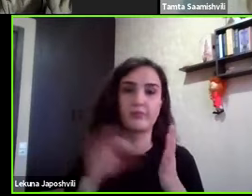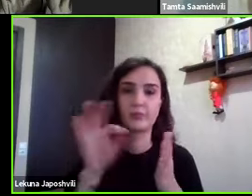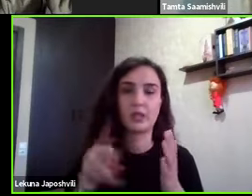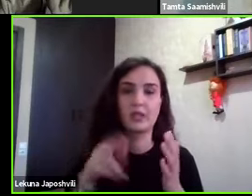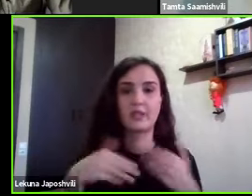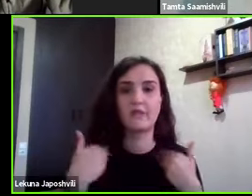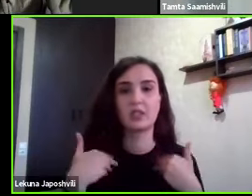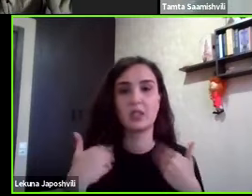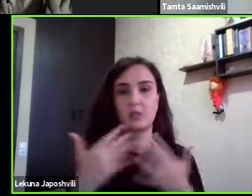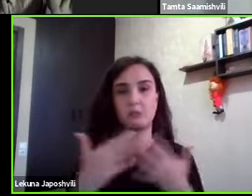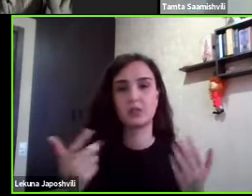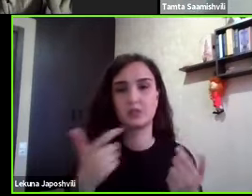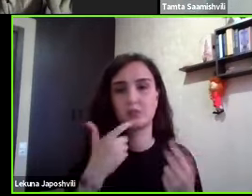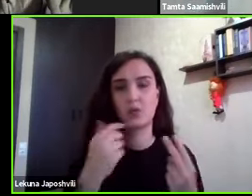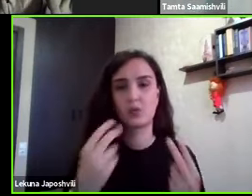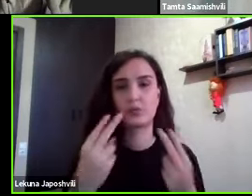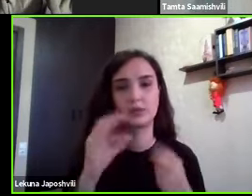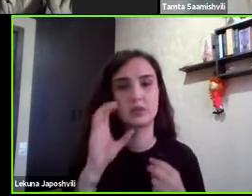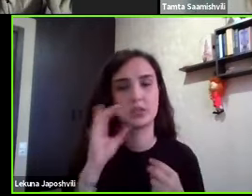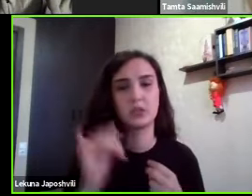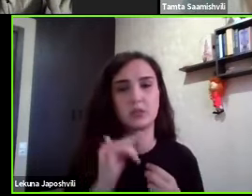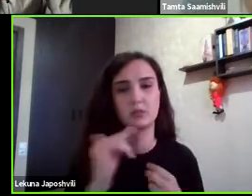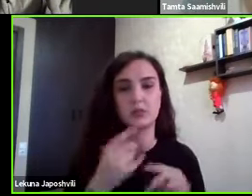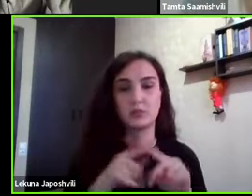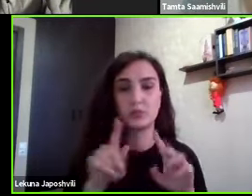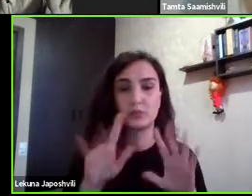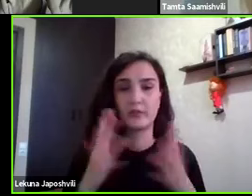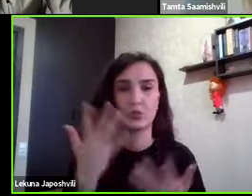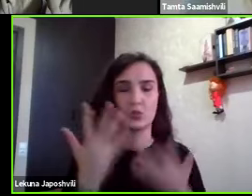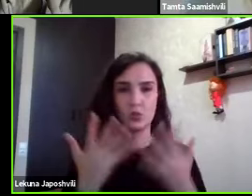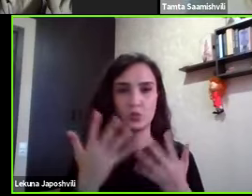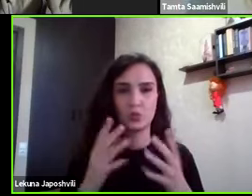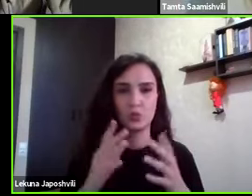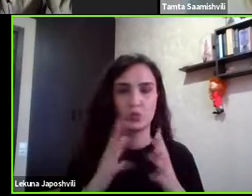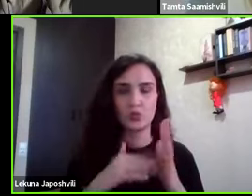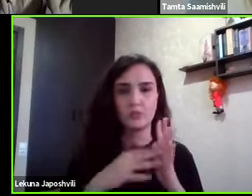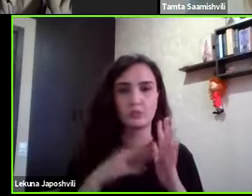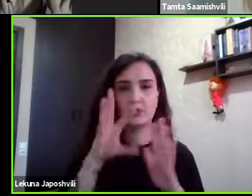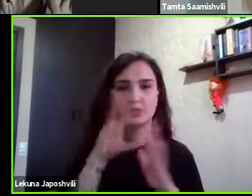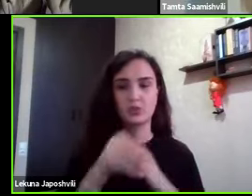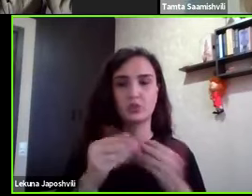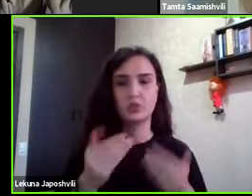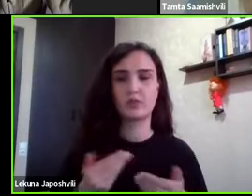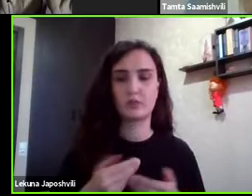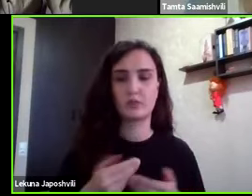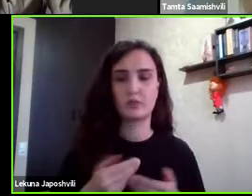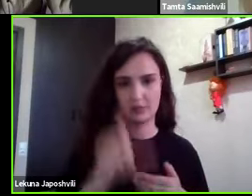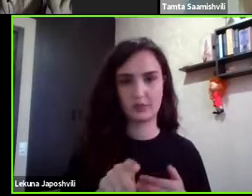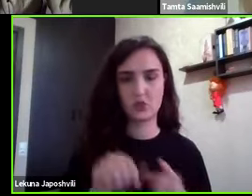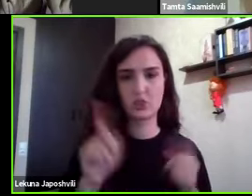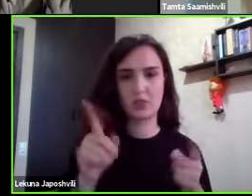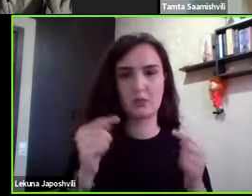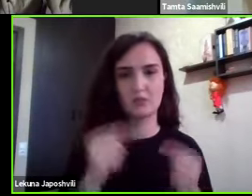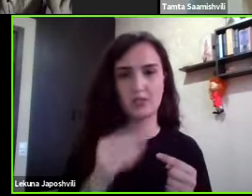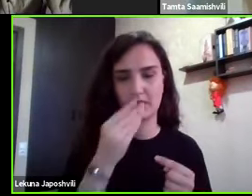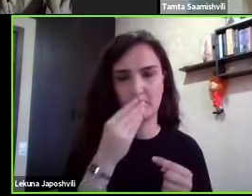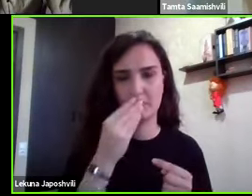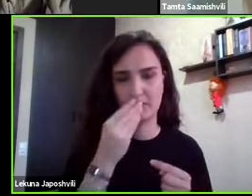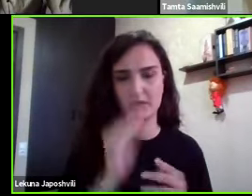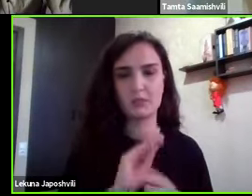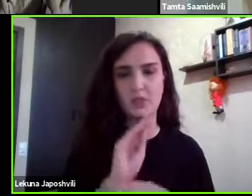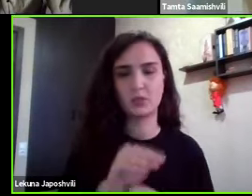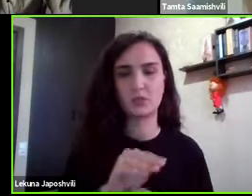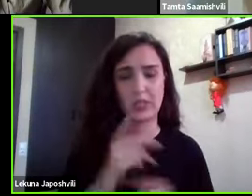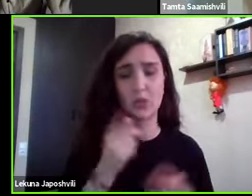აინტერესებს ჩვენს ერთ-ერთ მსმენელს, რომ იმ შემთხვევაში თუ სოფელში ცხოვრობს ადამიანი, შესაბამისად კვებაც